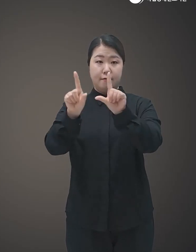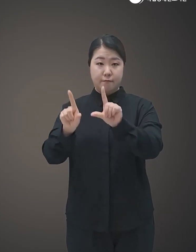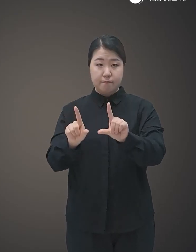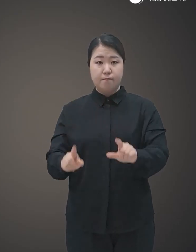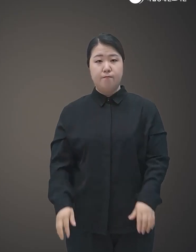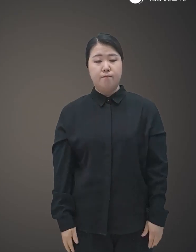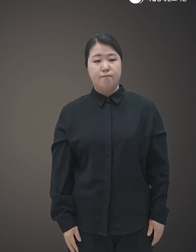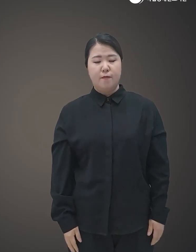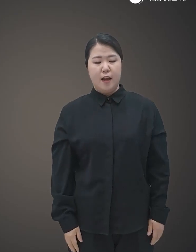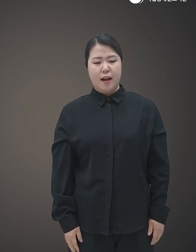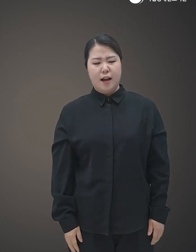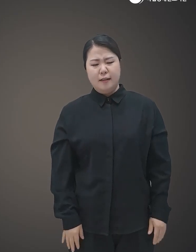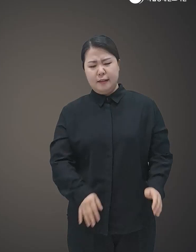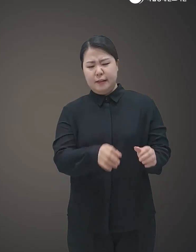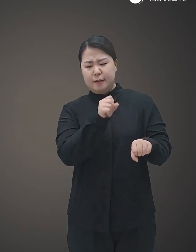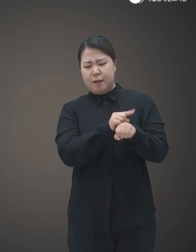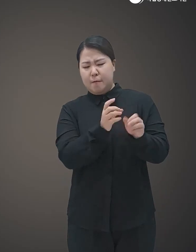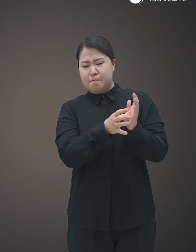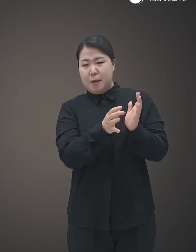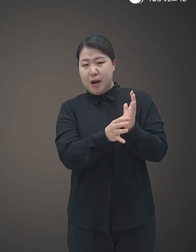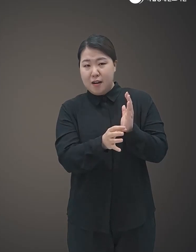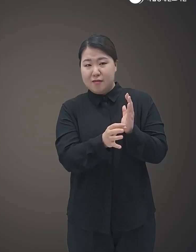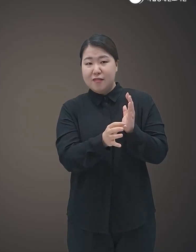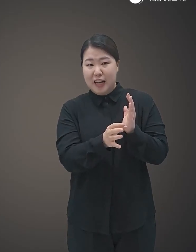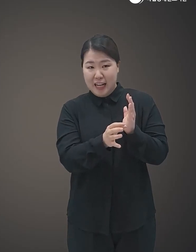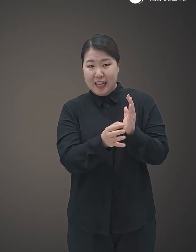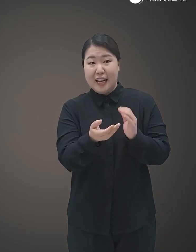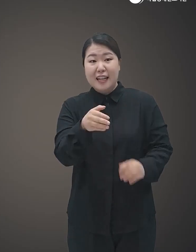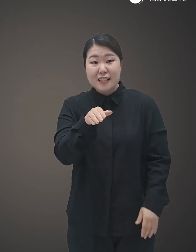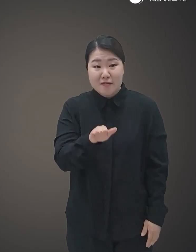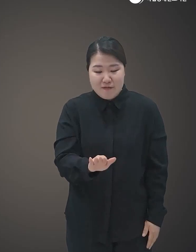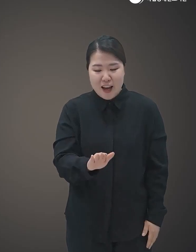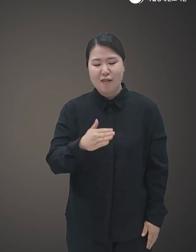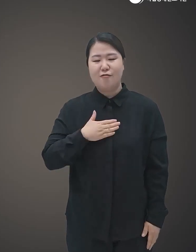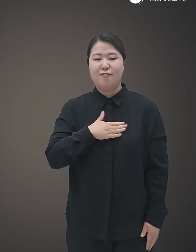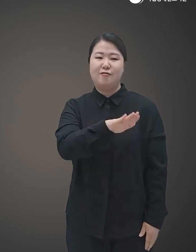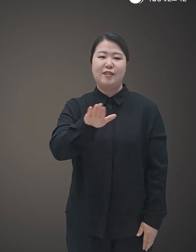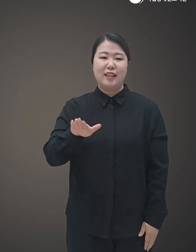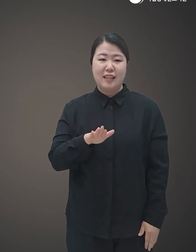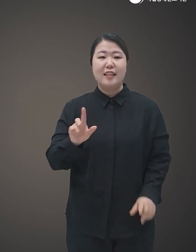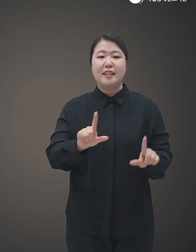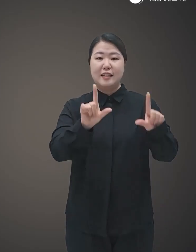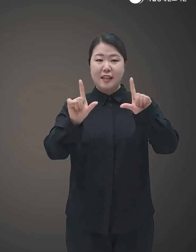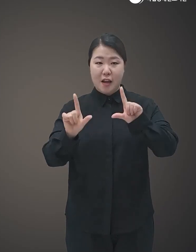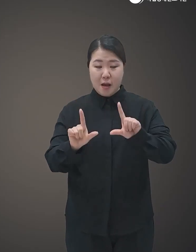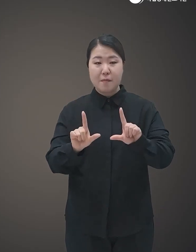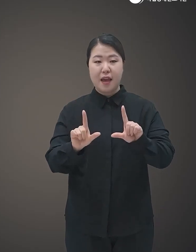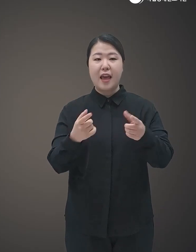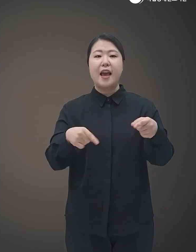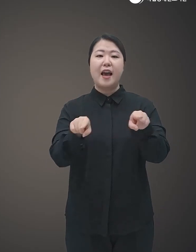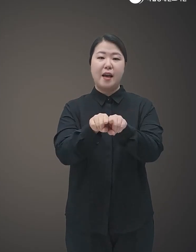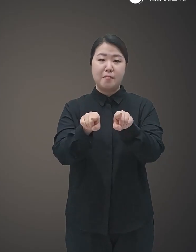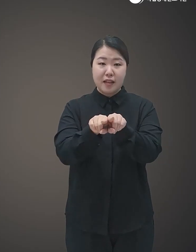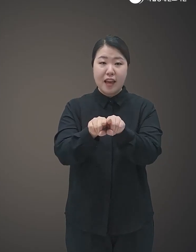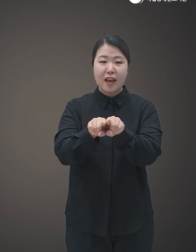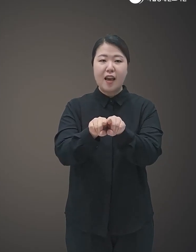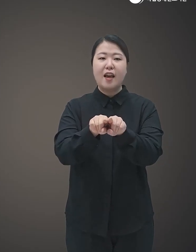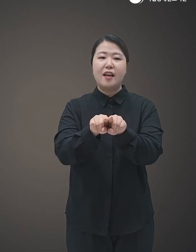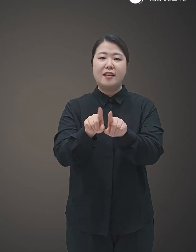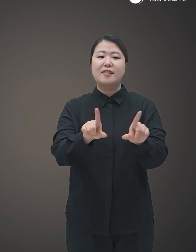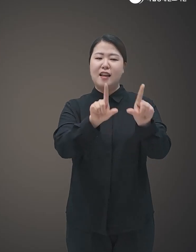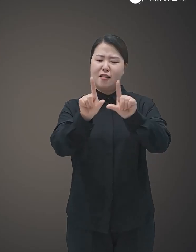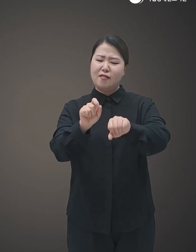그러기에 모든 말썽에도 불구하고 우리 삶 안에서 고양이와 함께한다는 것은 대단한